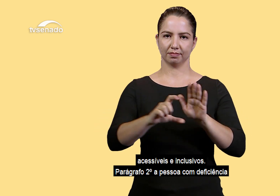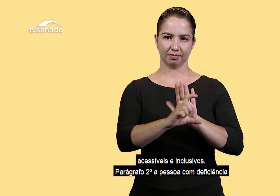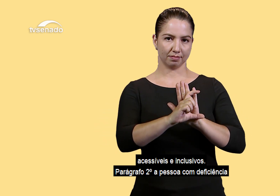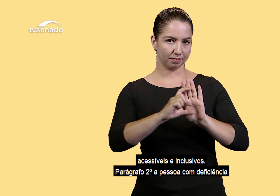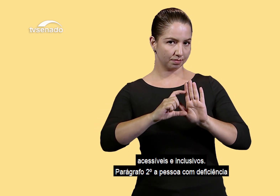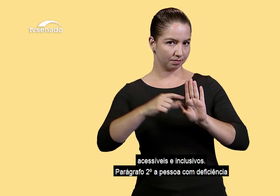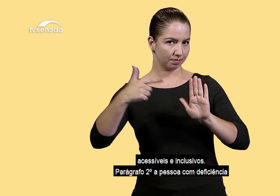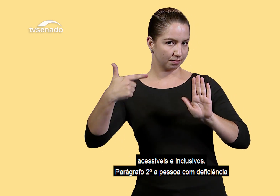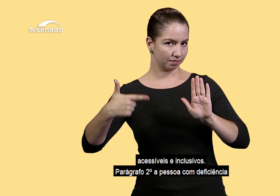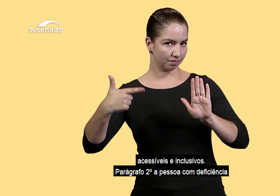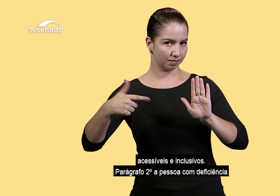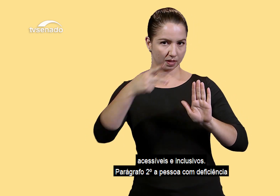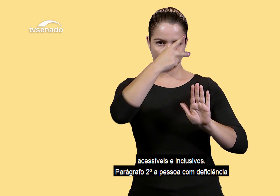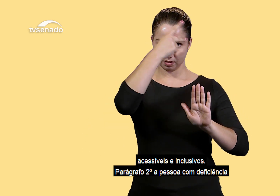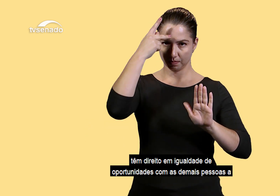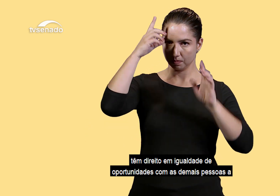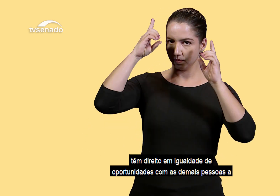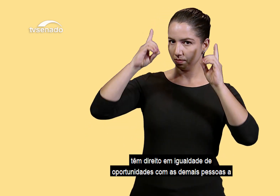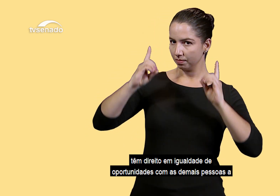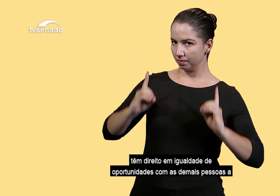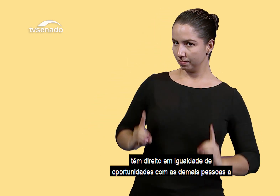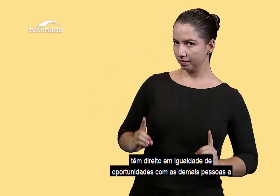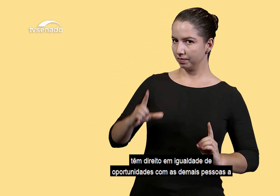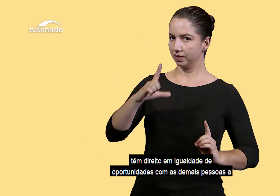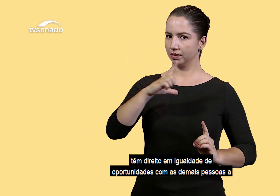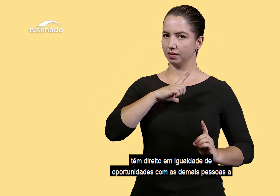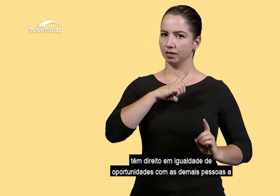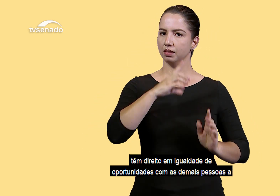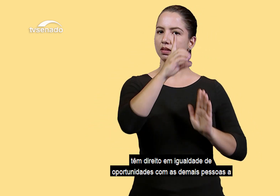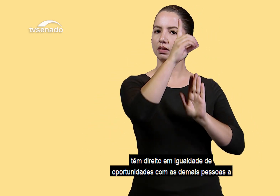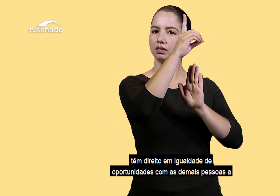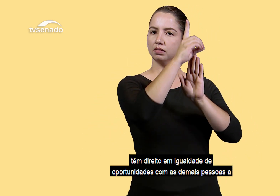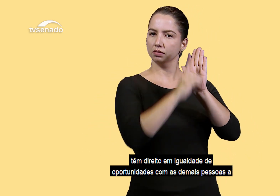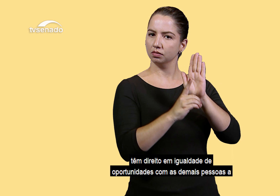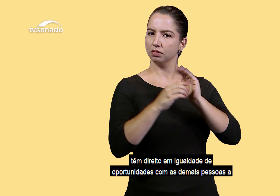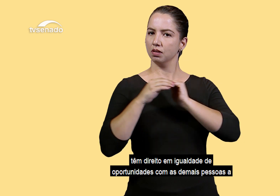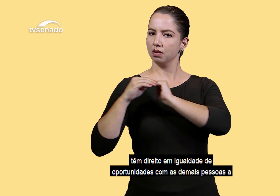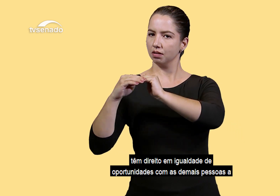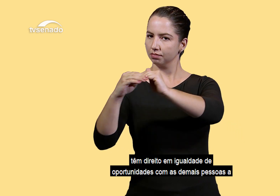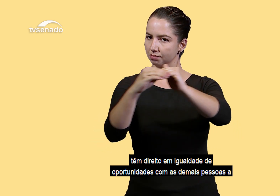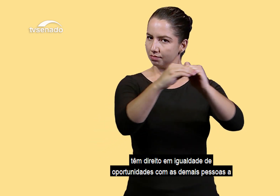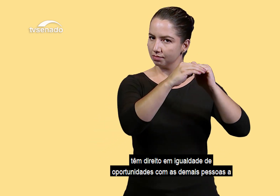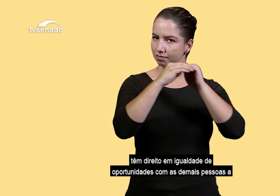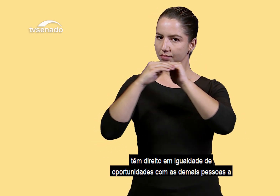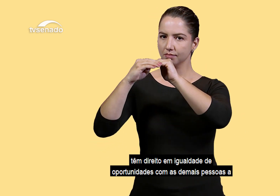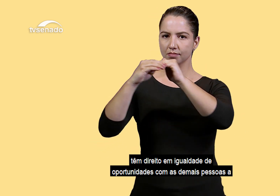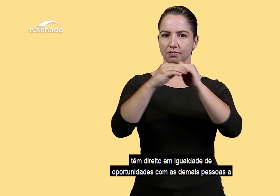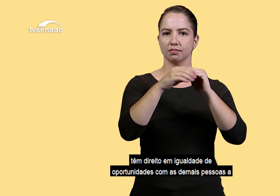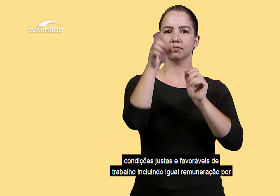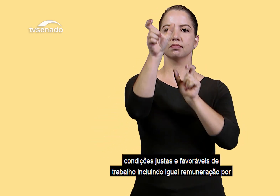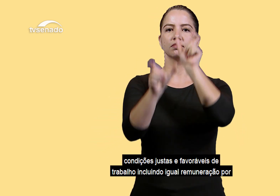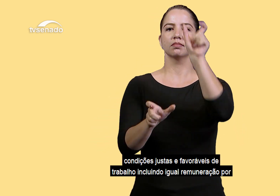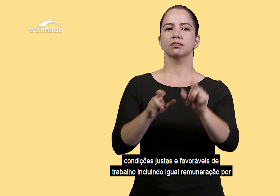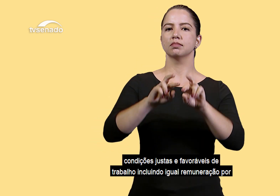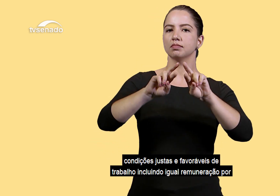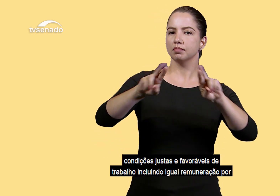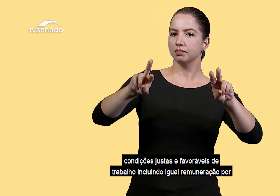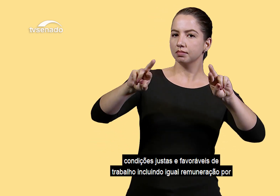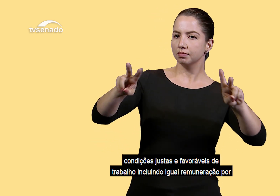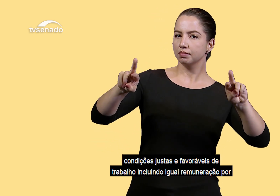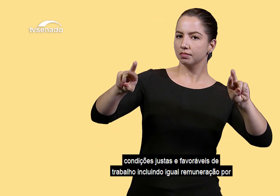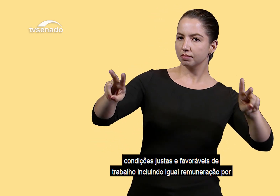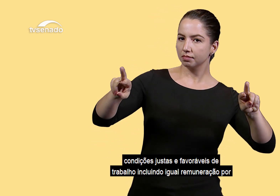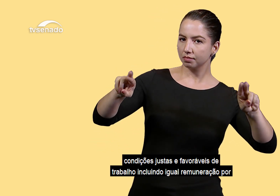Parágrafo 2º. A pessoa com deficiência tem direito, em igualdade de oportunidades com as demais pessoas, a condições